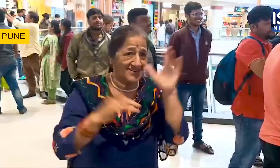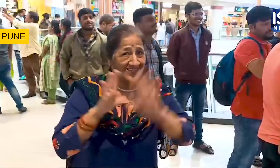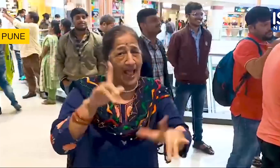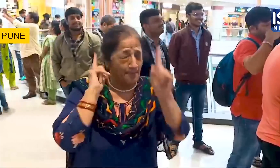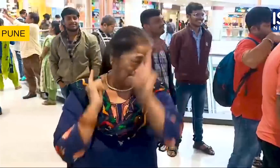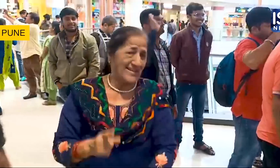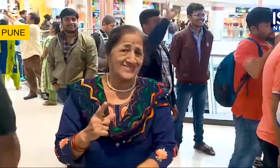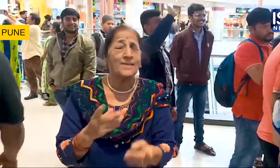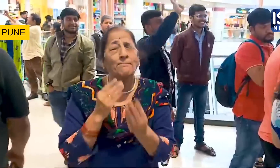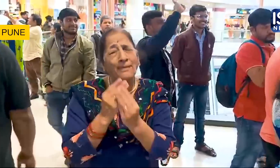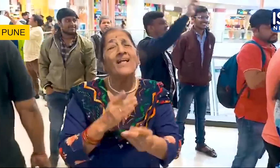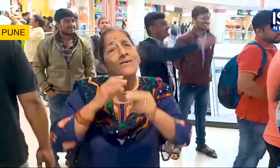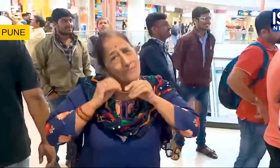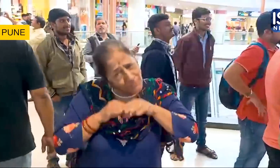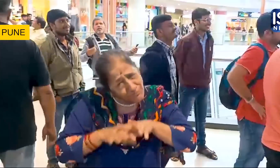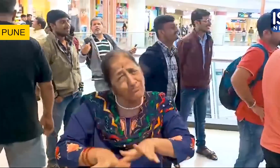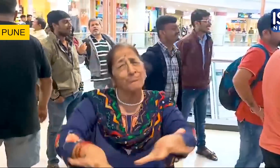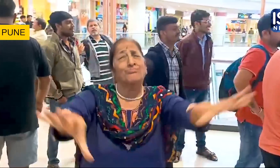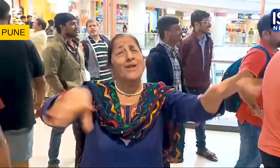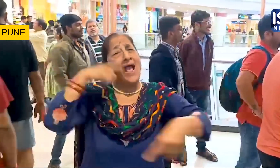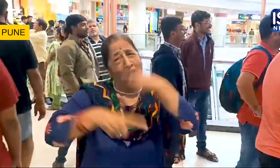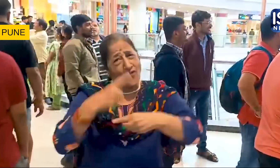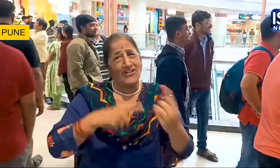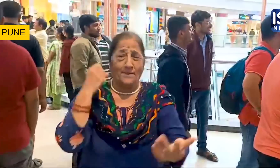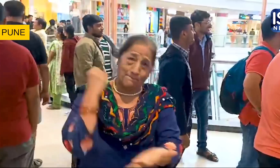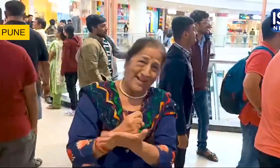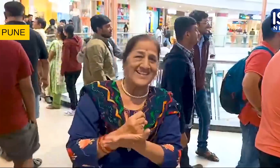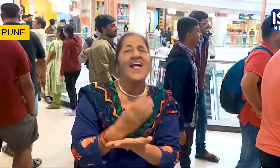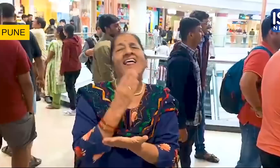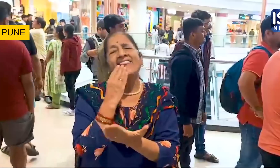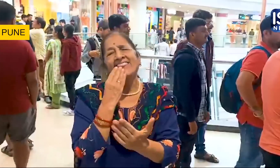चाहिए, हमेशा होना चाहिए। थैंक यू वेरी मच।